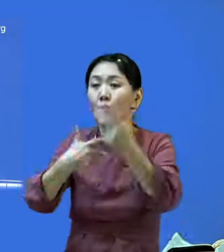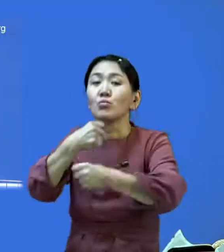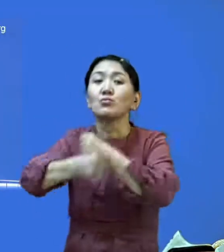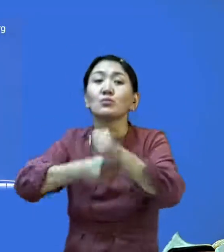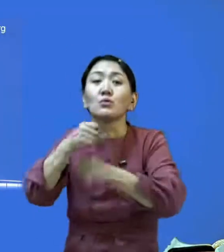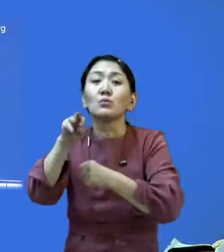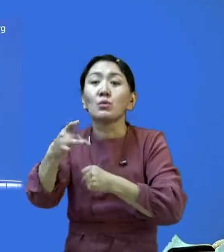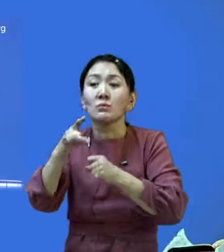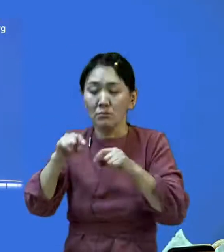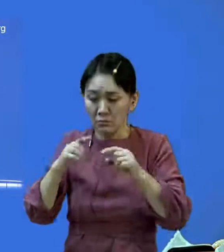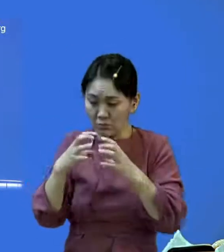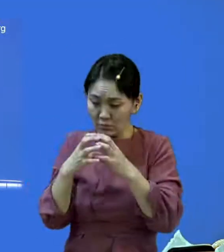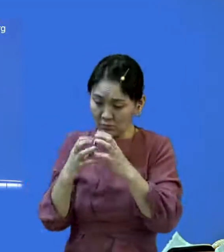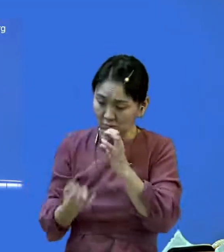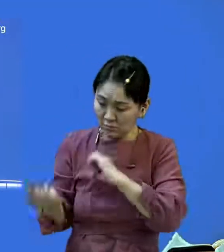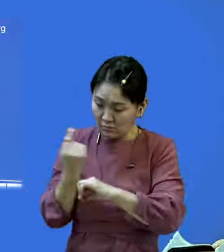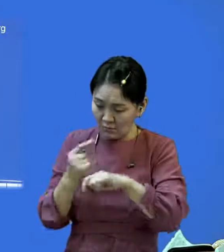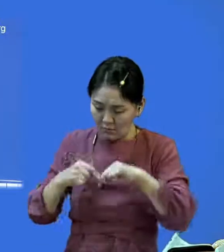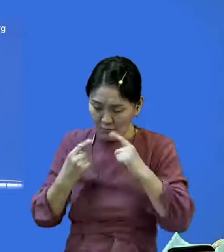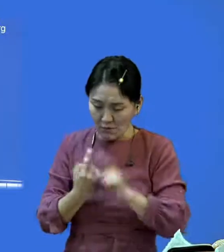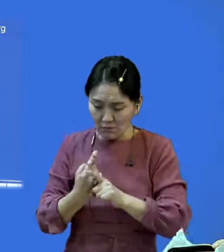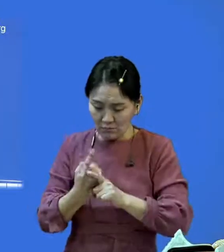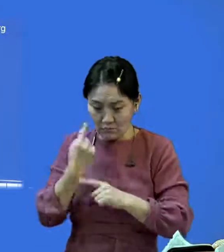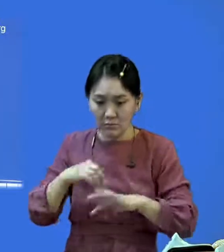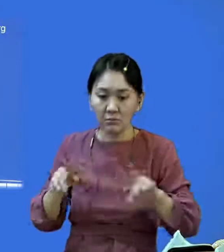гим нүгэлтэн шиг